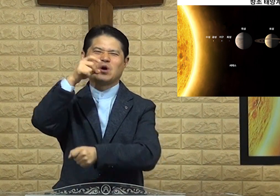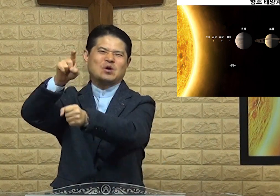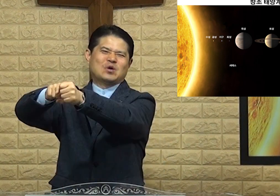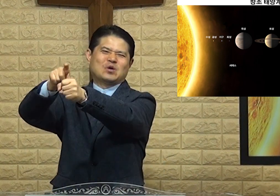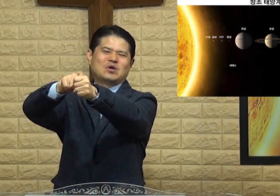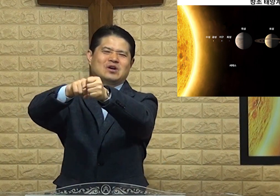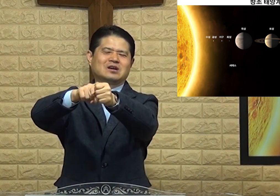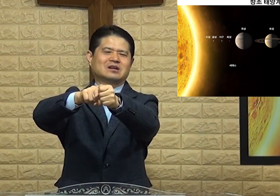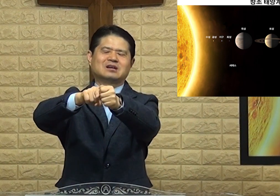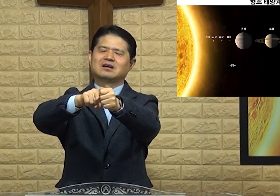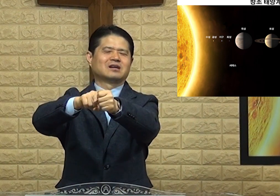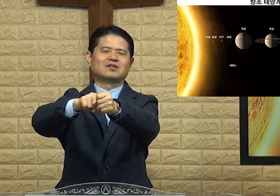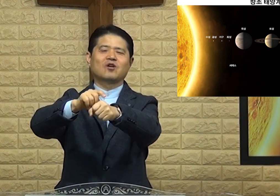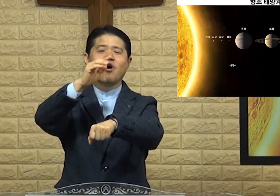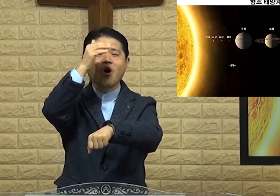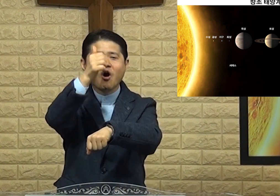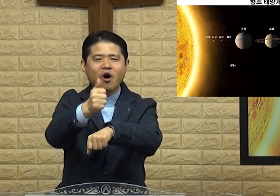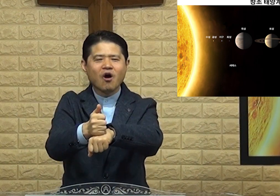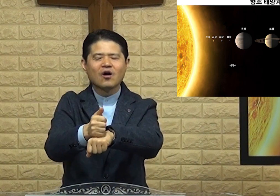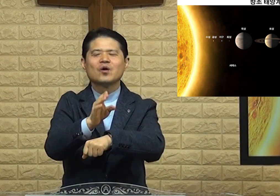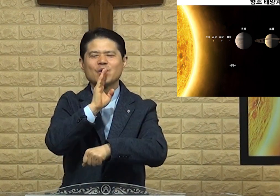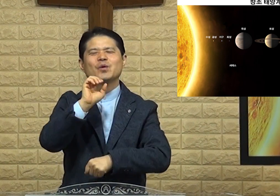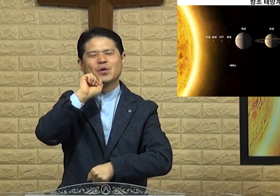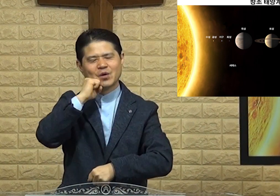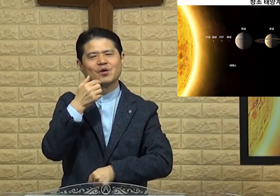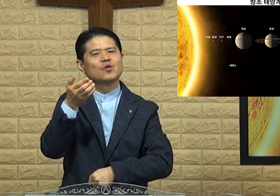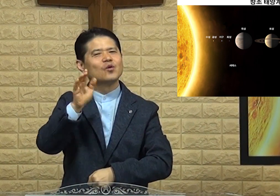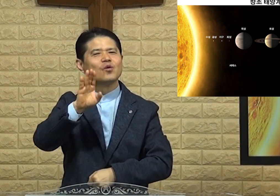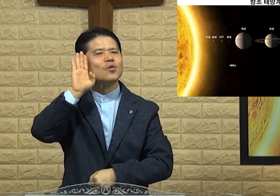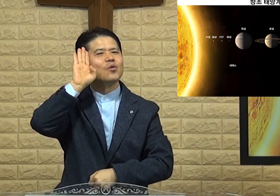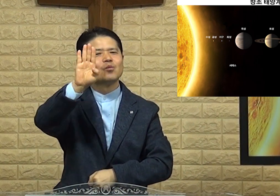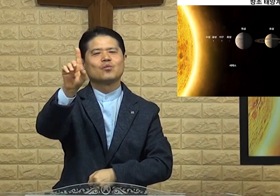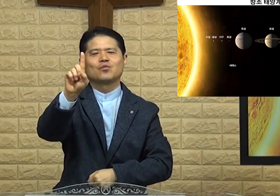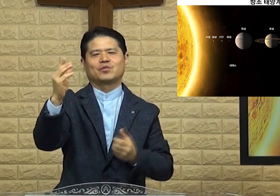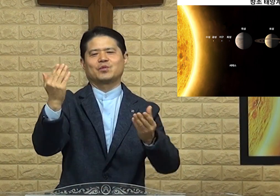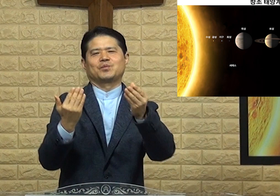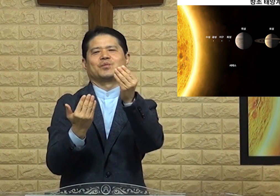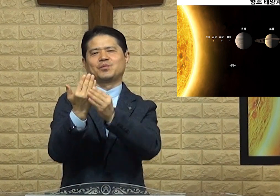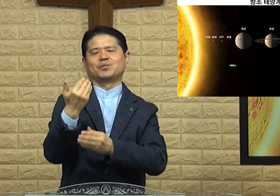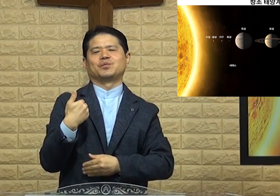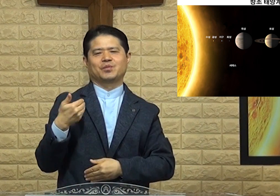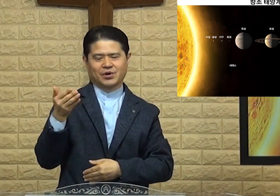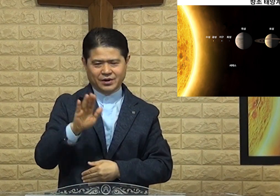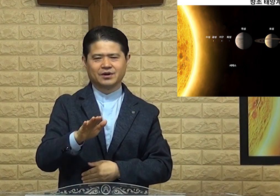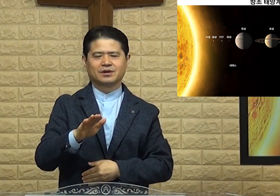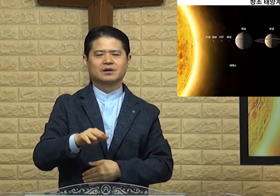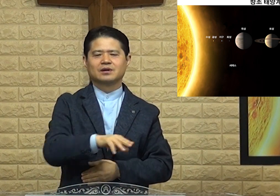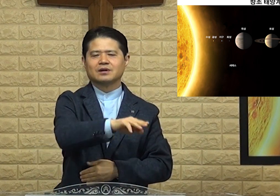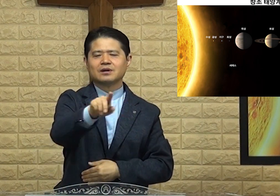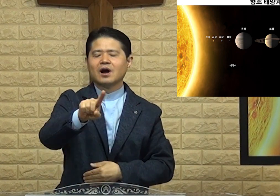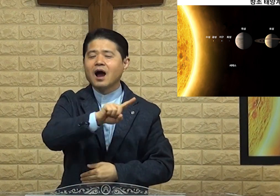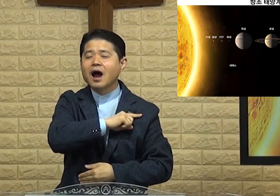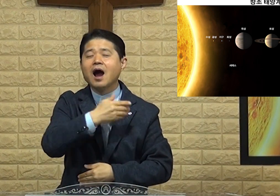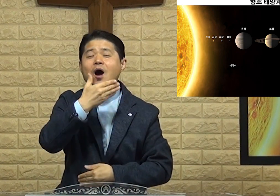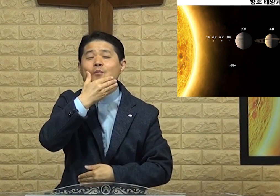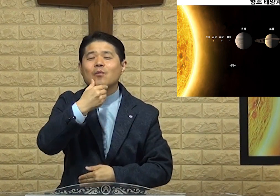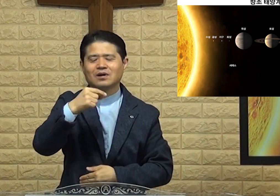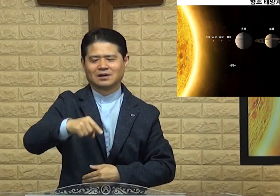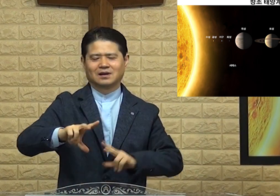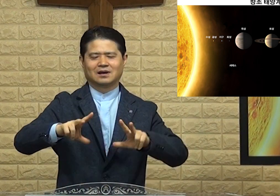쏘아 올리고 있지만 그것들은 결코 이루어지지 않는다. 이것은 어렵다는 것입니다. 이 미래의 아무것도 우리가 알지 못하지만